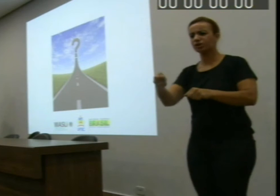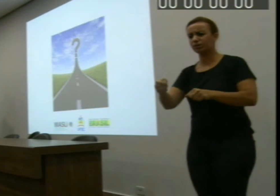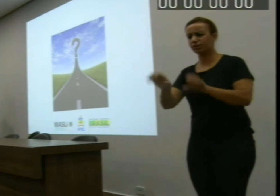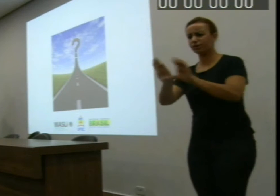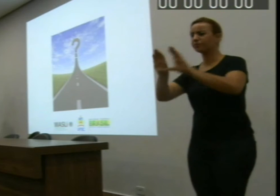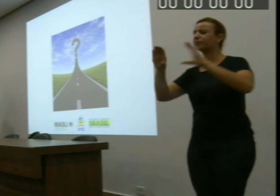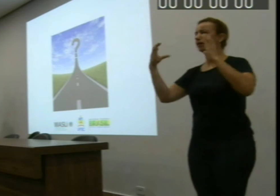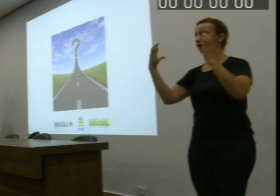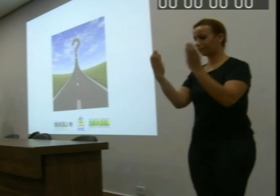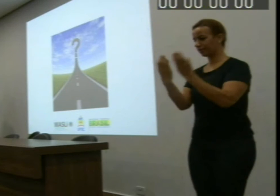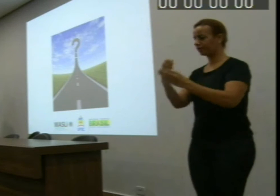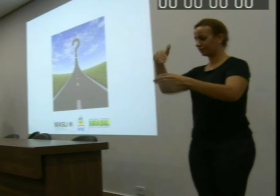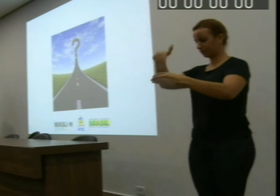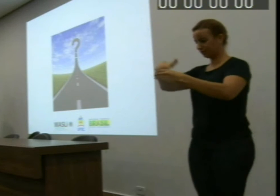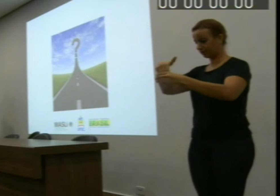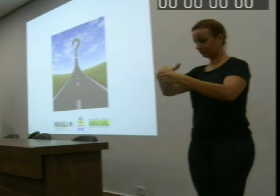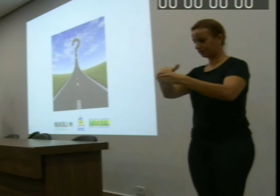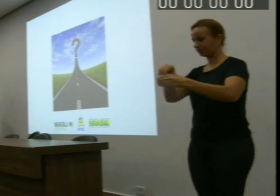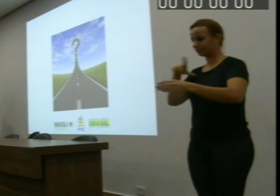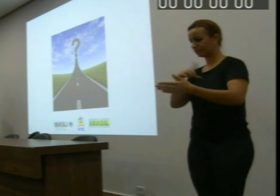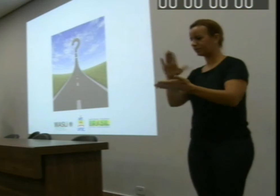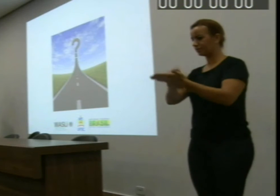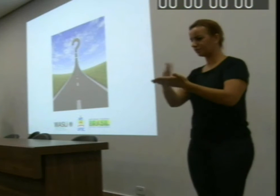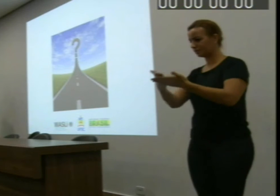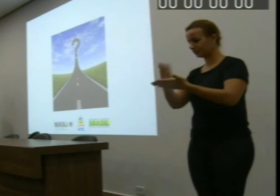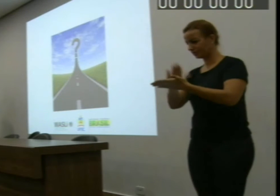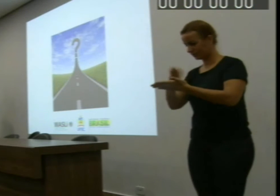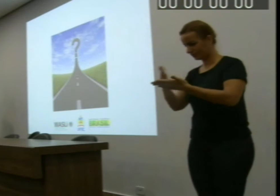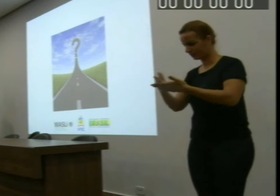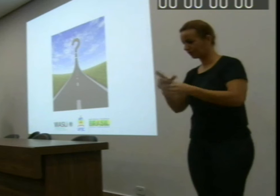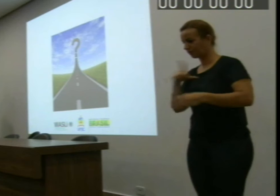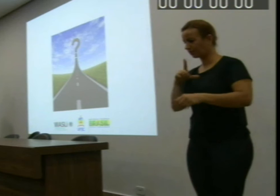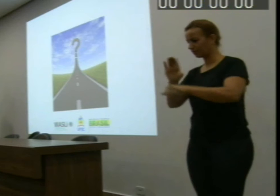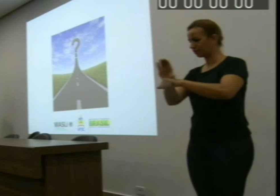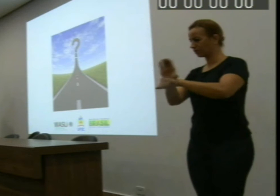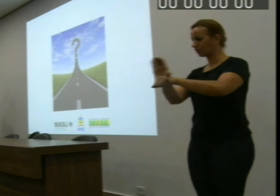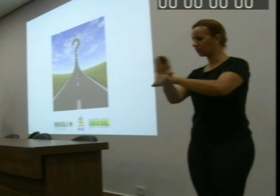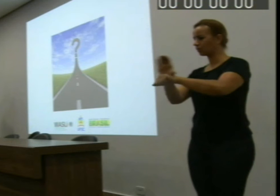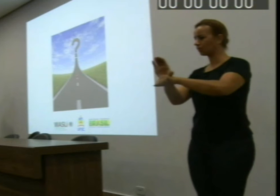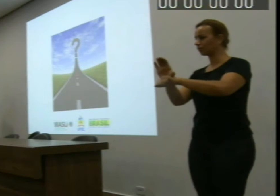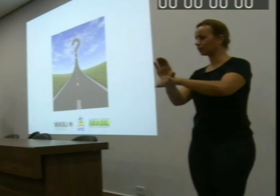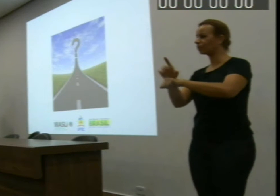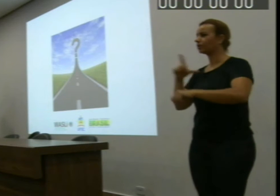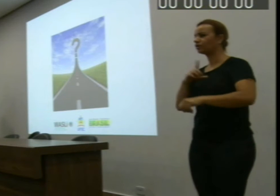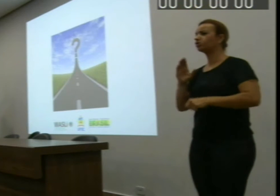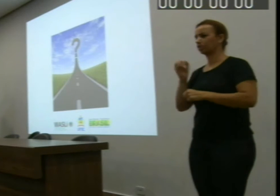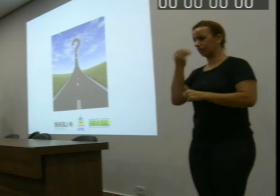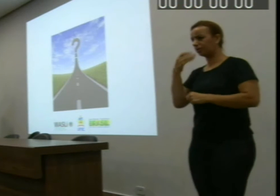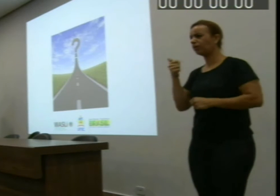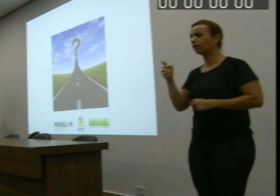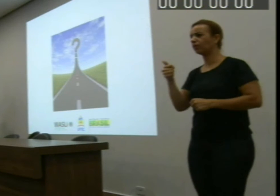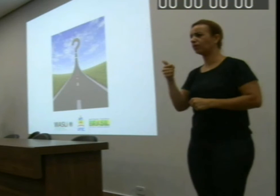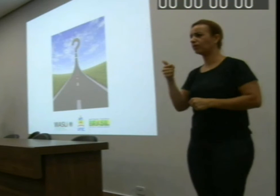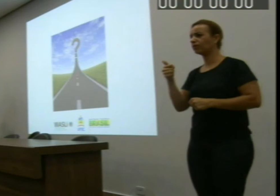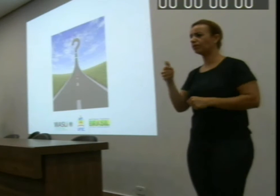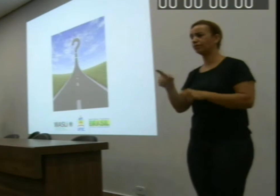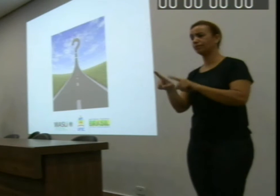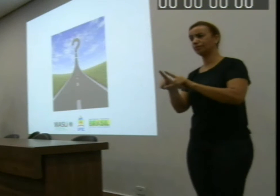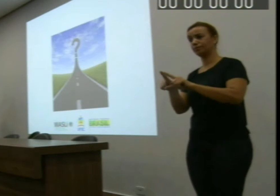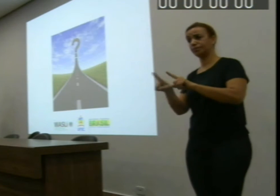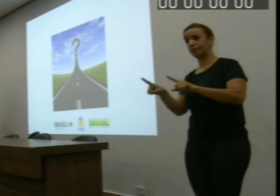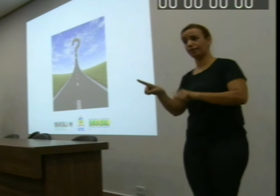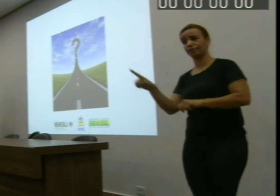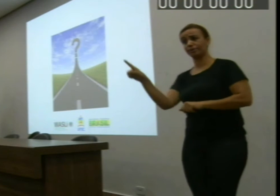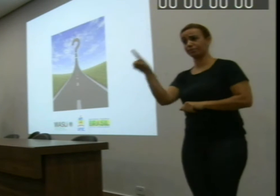intérprete de língua de sinais com o título intérprete de língua de sinais já é um grande avanço agora ele não aa não está da